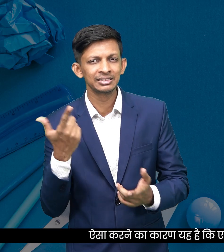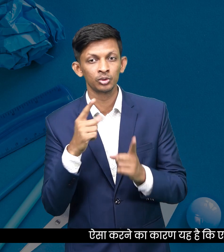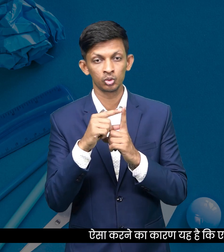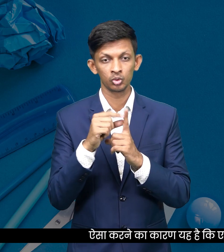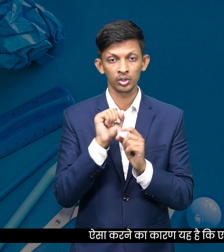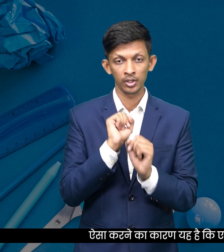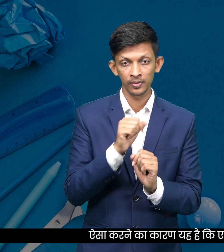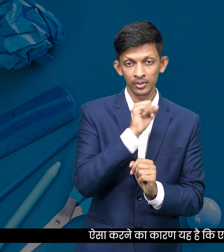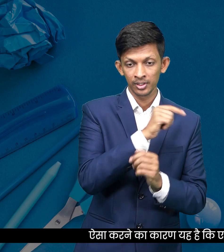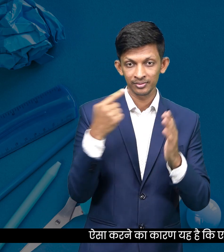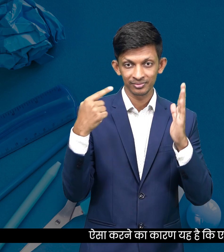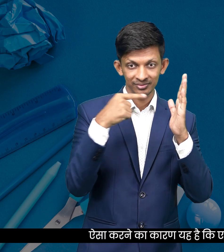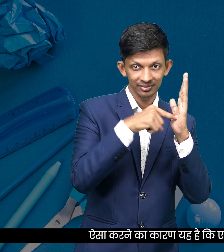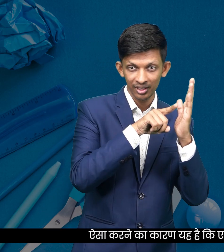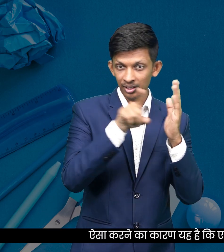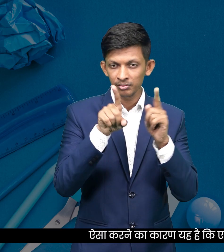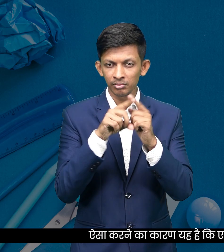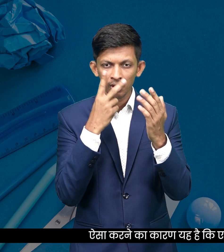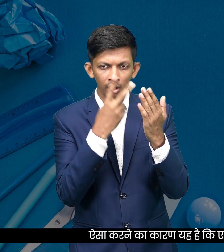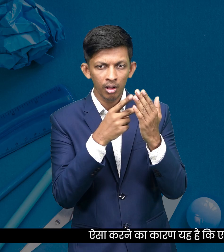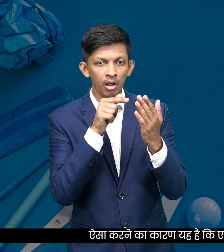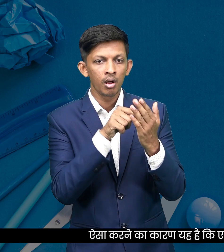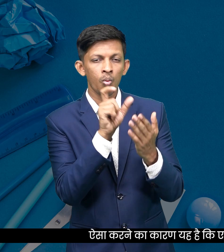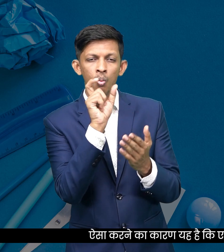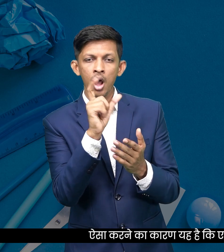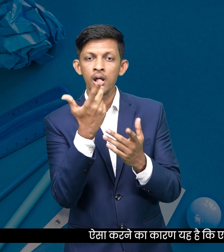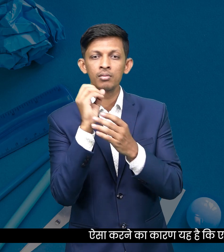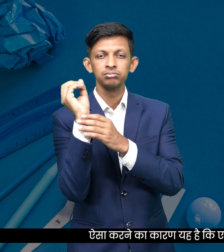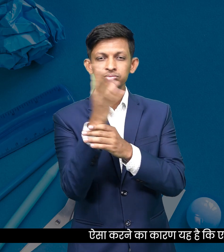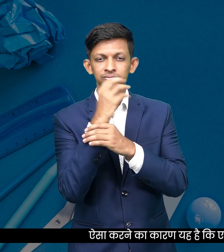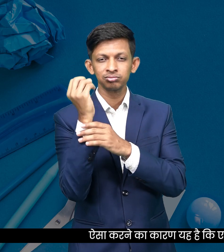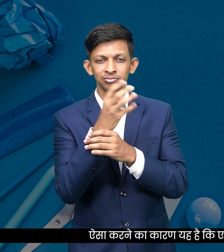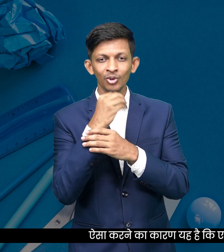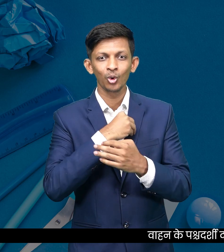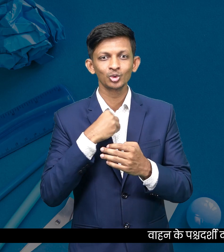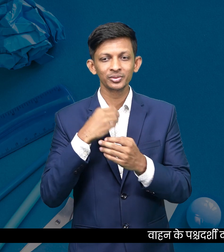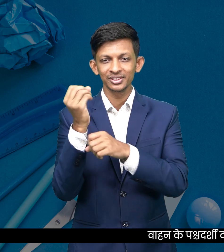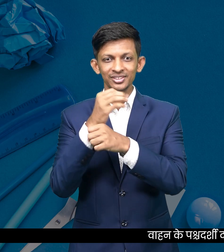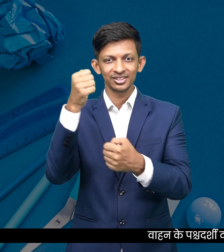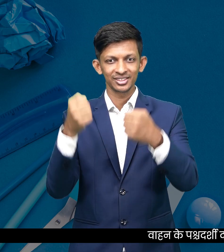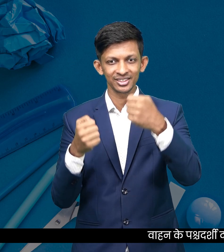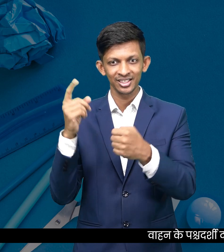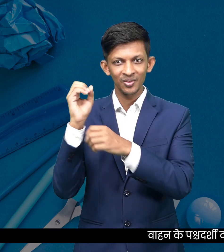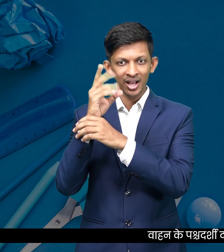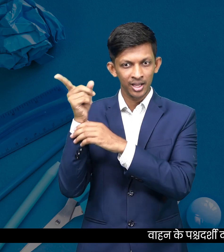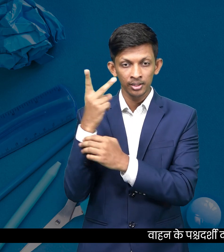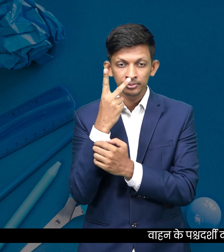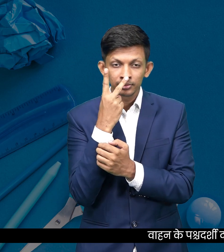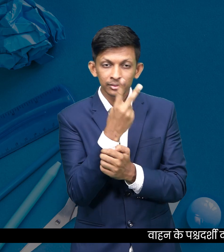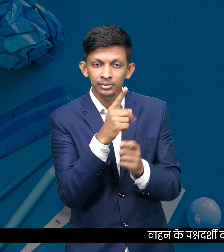ऐसा करने का कारण यह है कि एम्बुलेंस शब्द का प्रतिबिंब आगे एक वाहन के पार्श्वदर्शी दर्पण में देखा जा